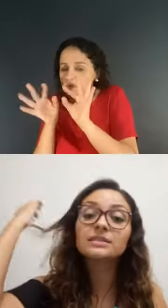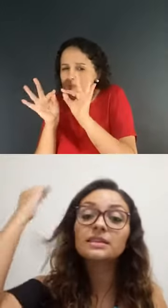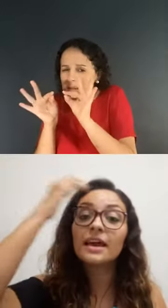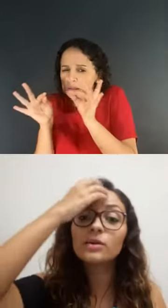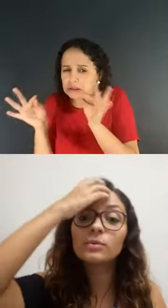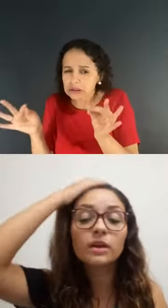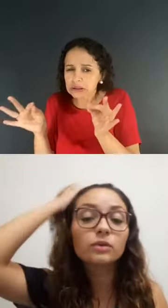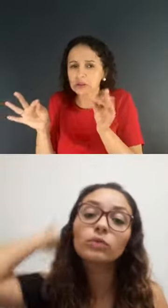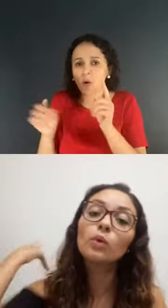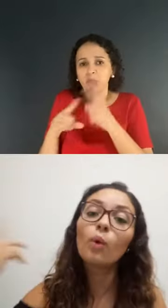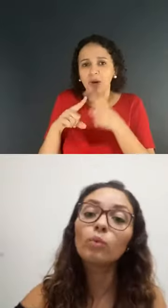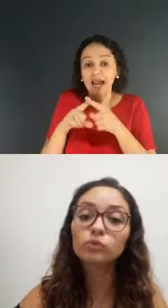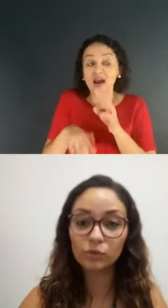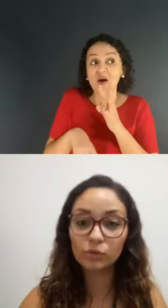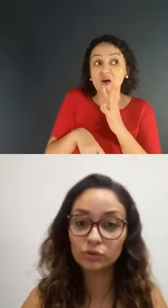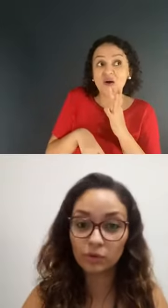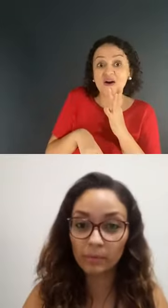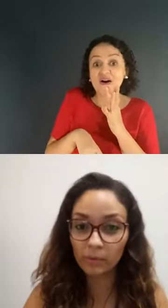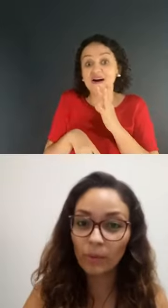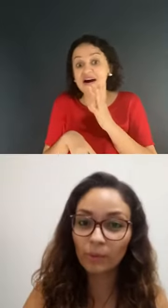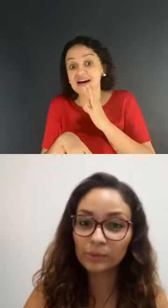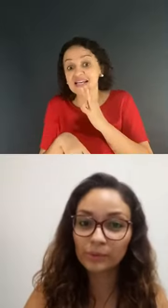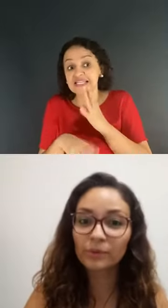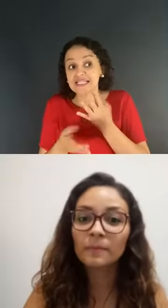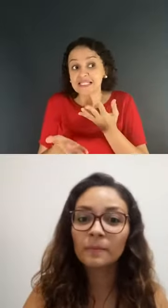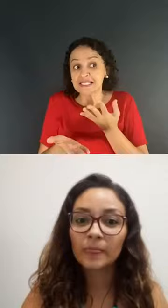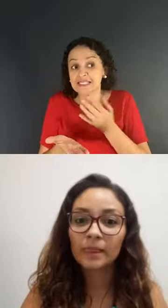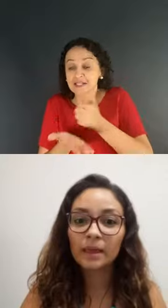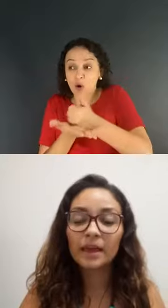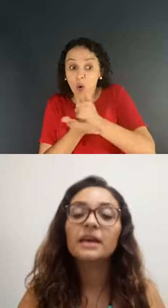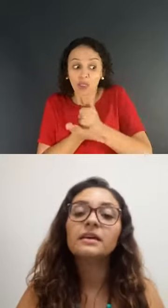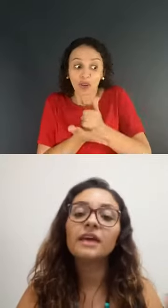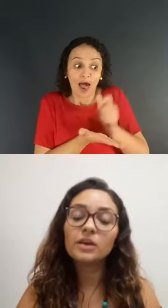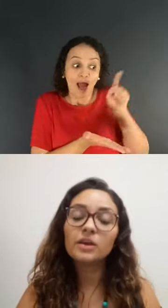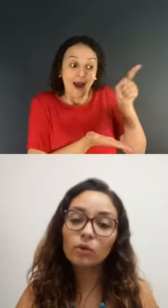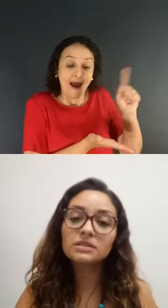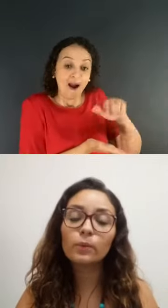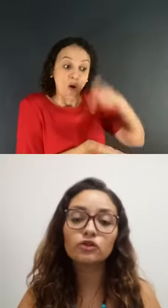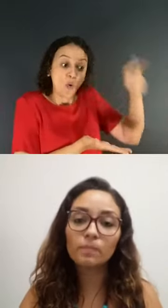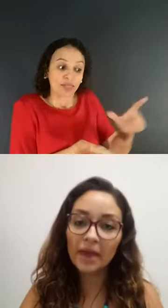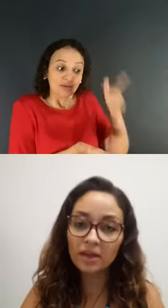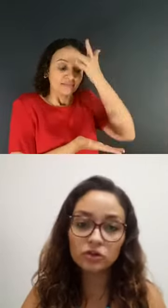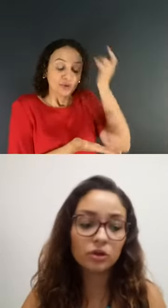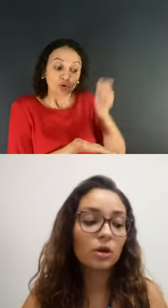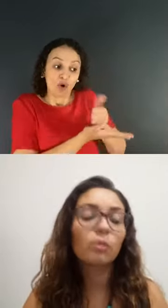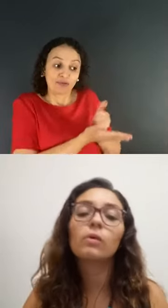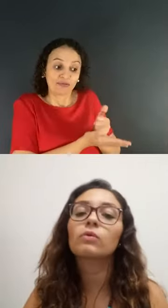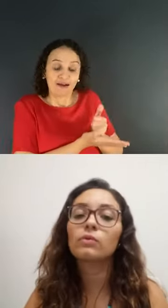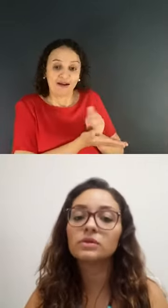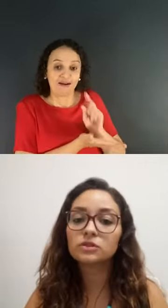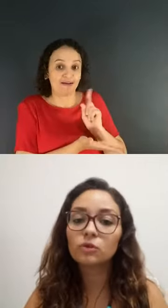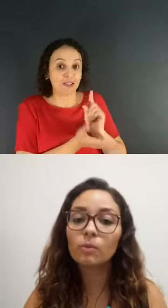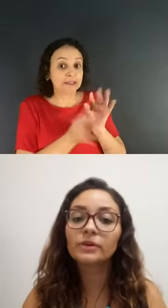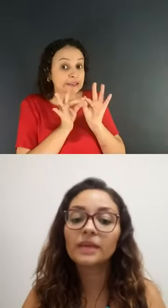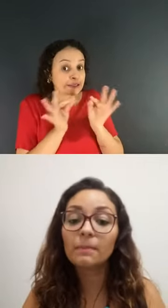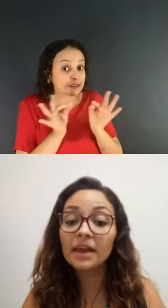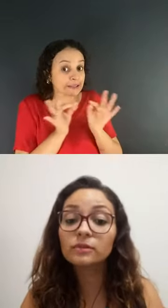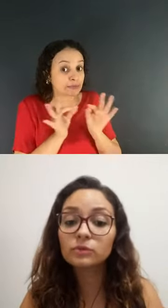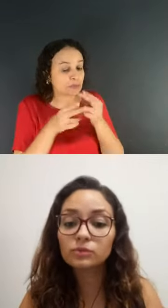tem o receio, porque não tem o controle sobre o outro, né? E aí, consequentemente, com